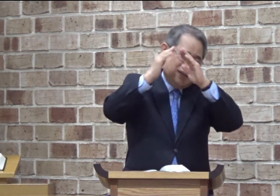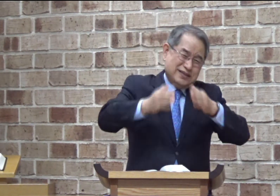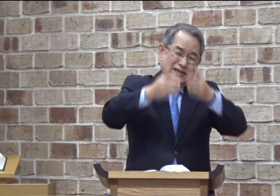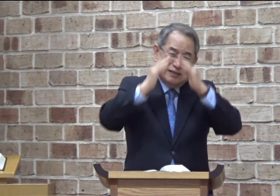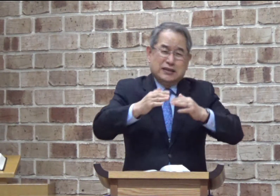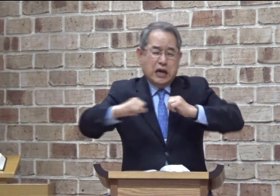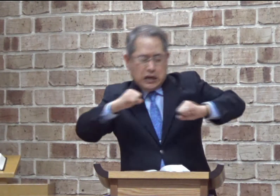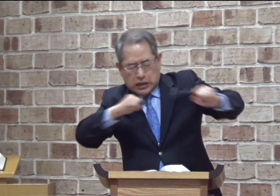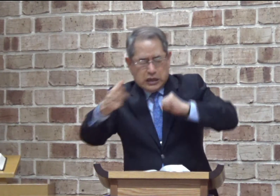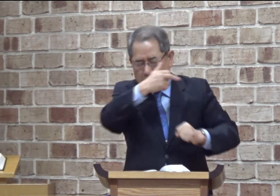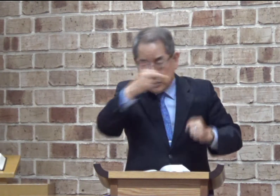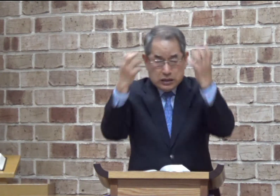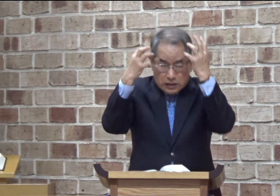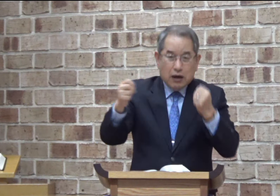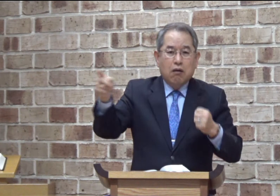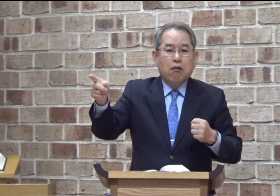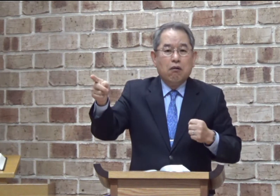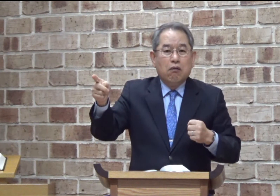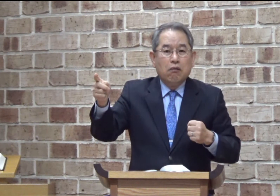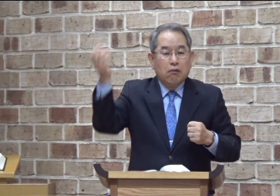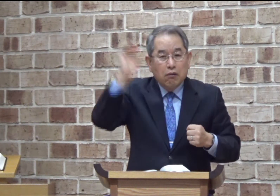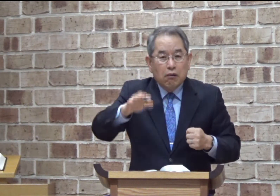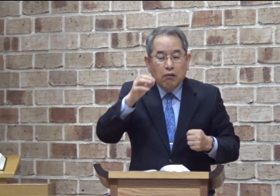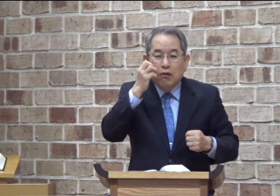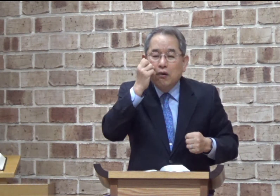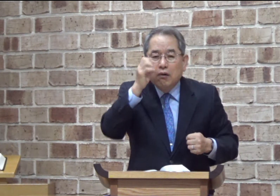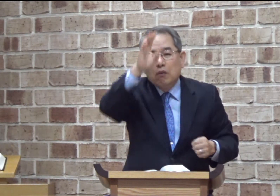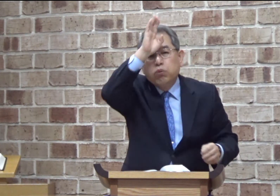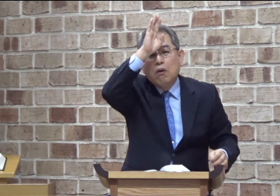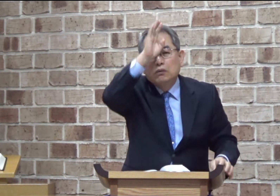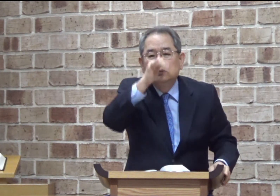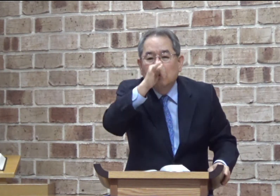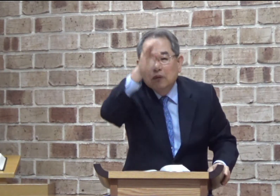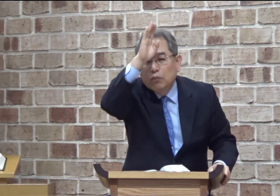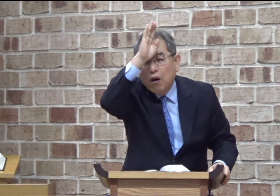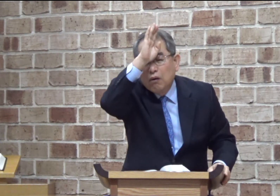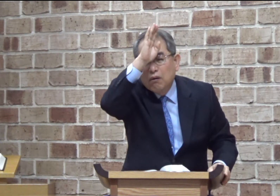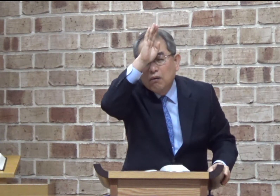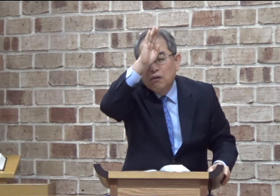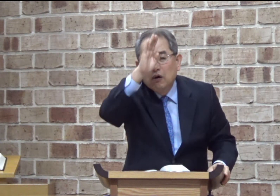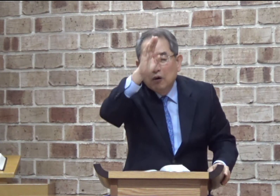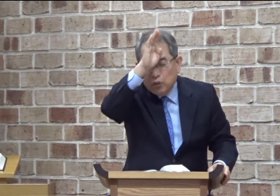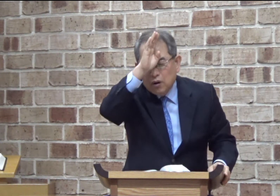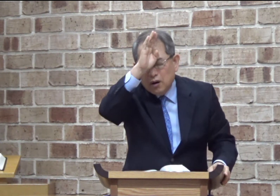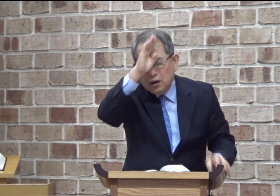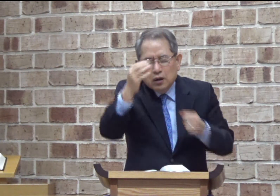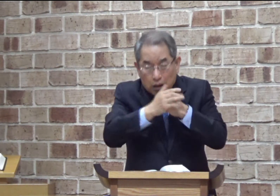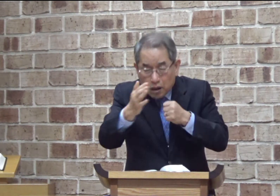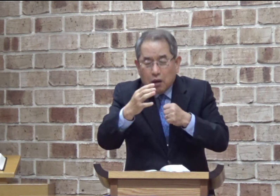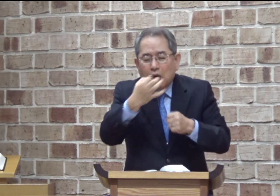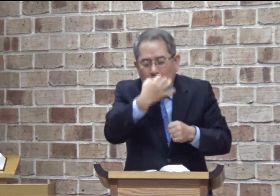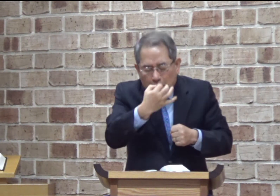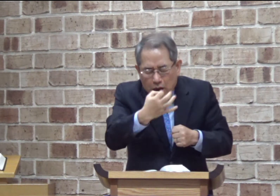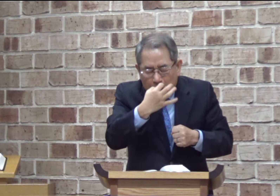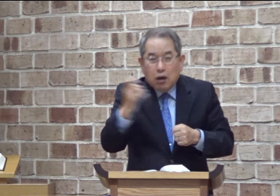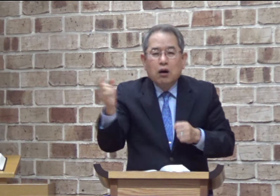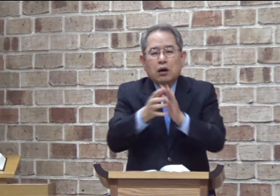정말 바울은 훌륭한 사도입니다. 많은 교회를 세우고 그랬지만 병이